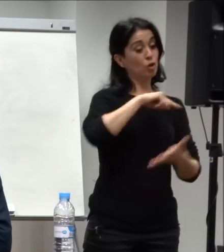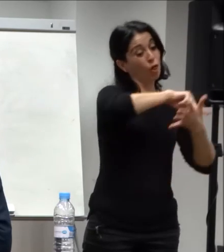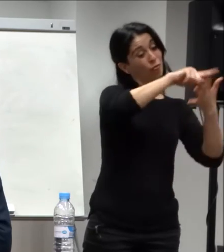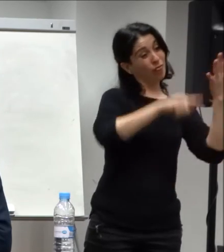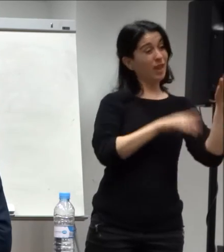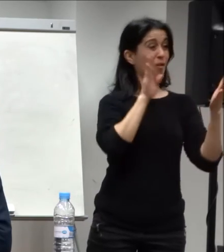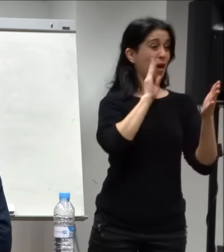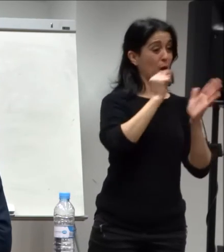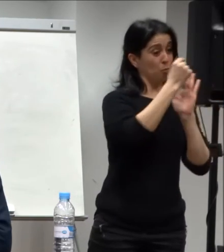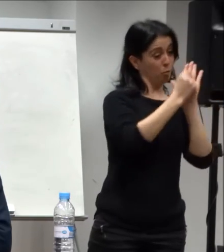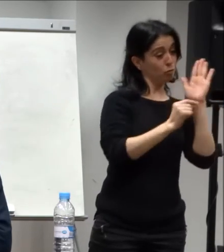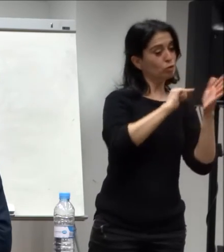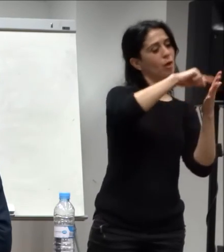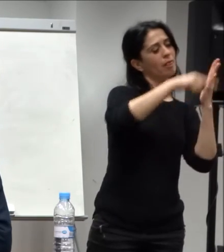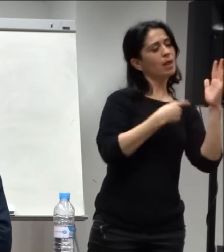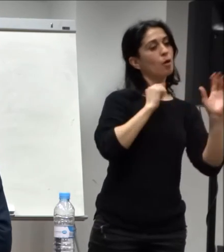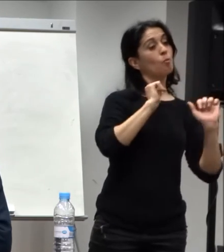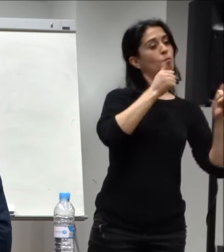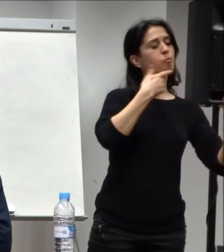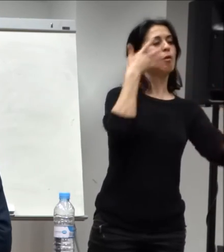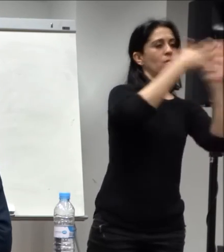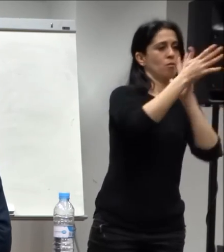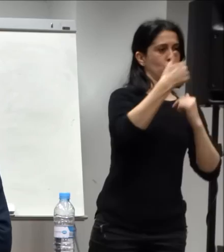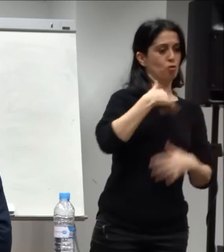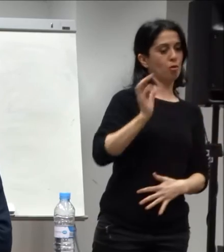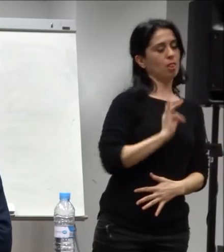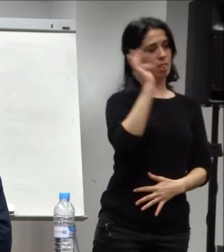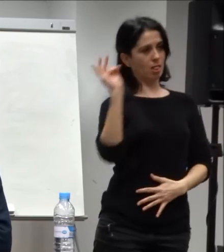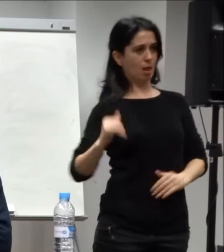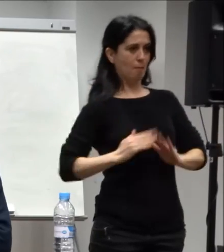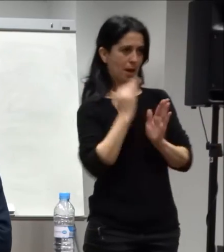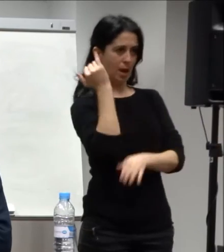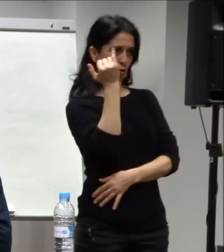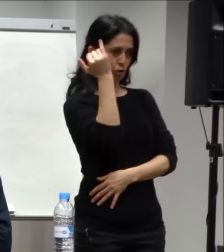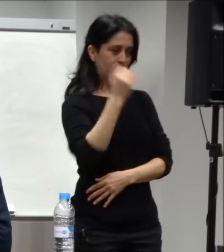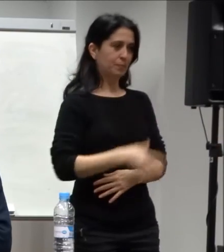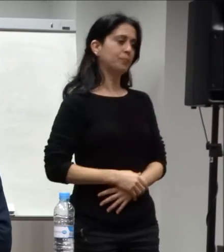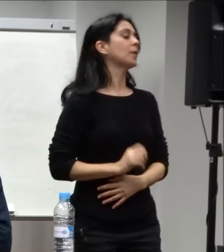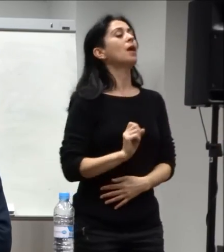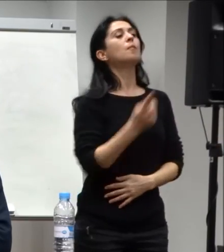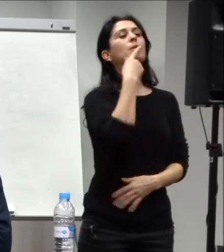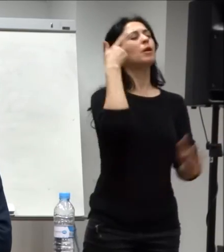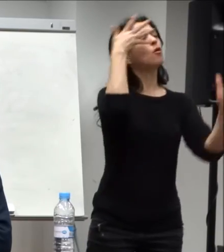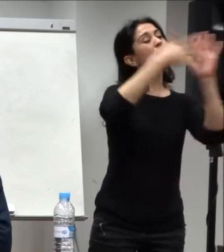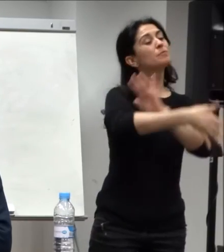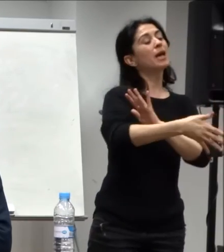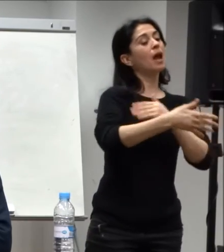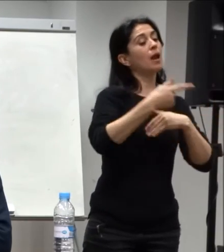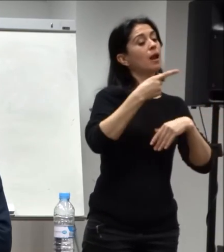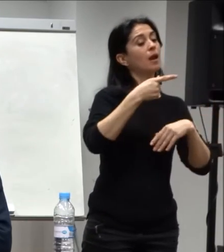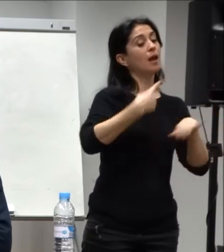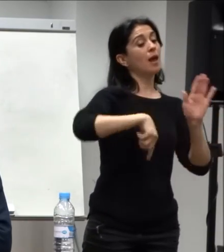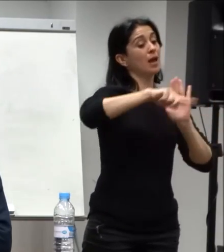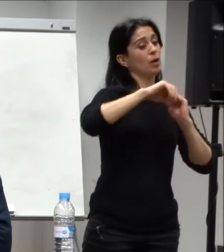la palabra a mi compañera María José. Antes de definir una cláusula suelo, dato importante.